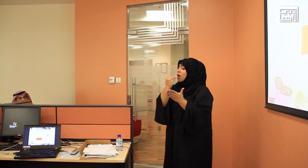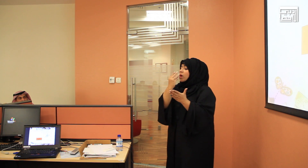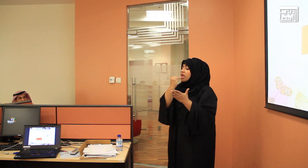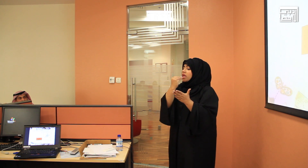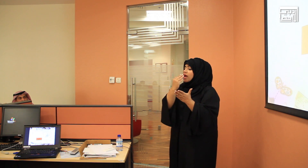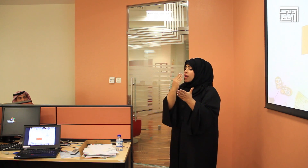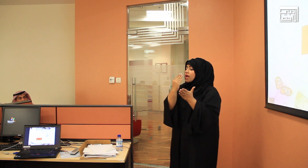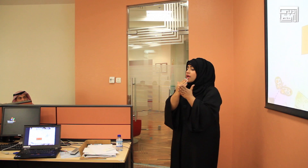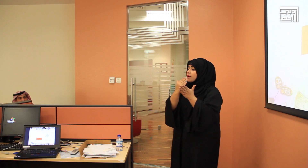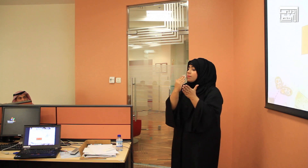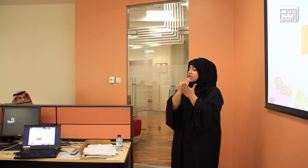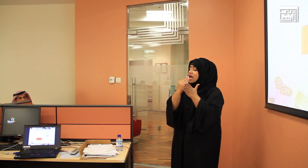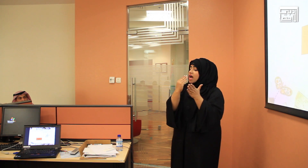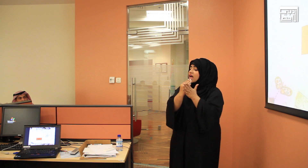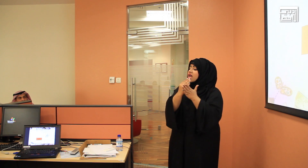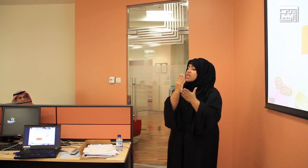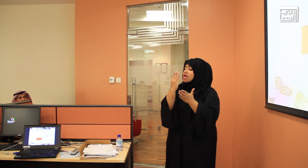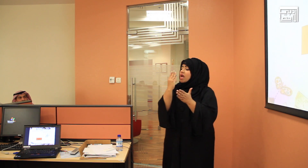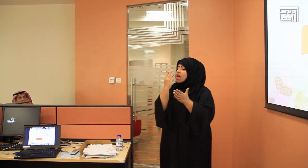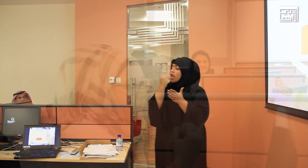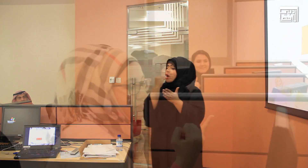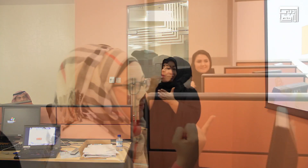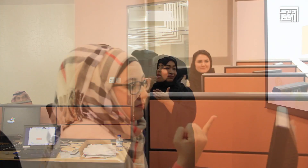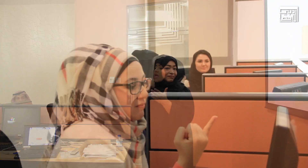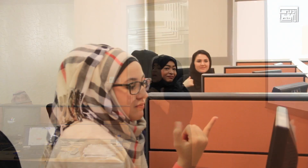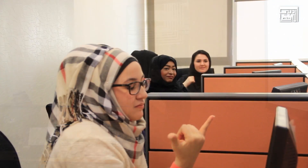الهوية بطاقة الهوية